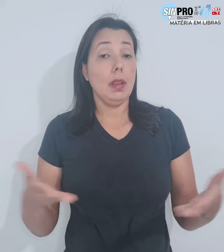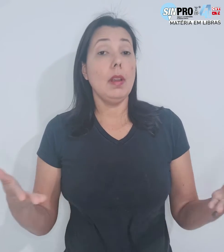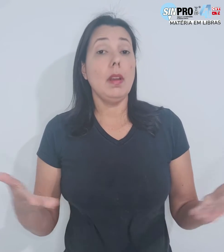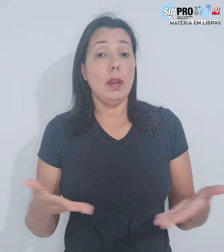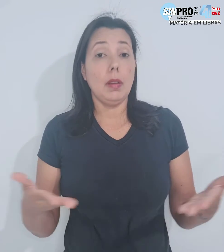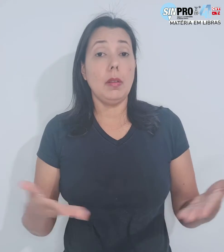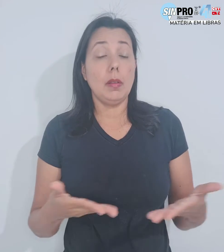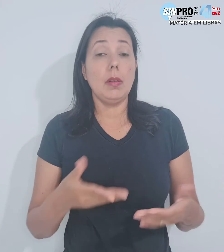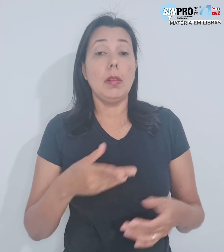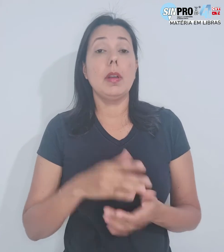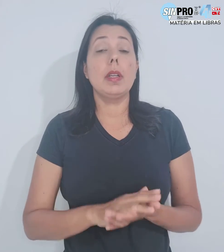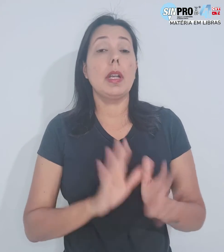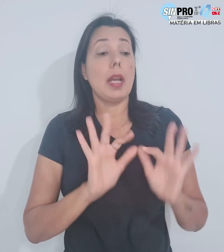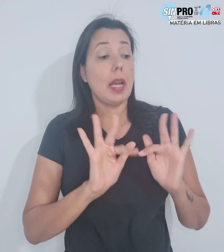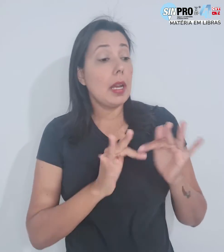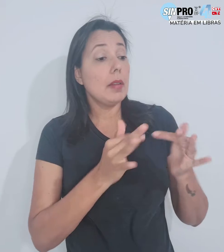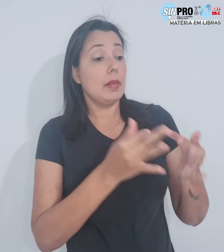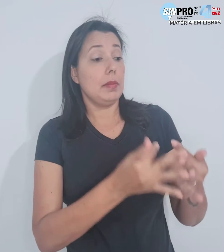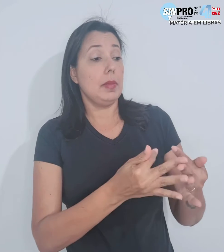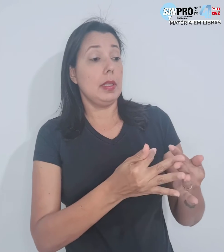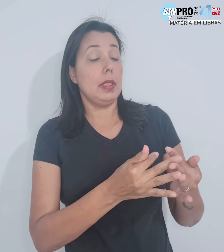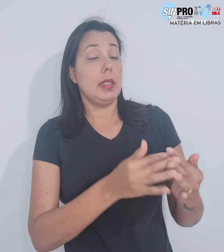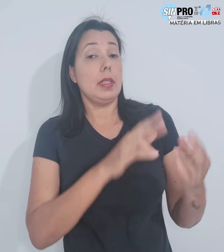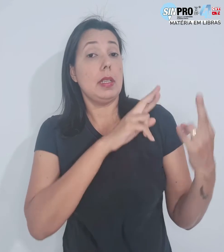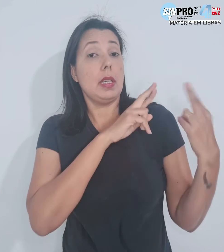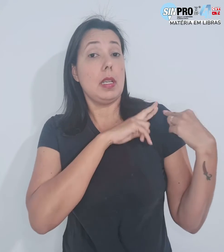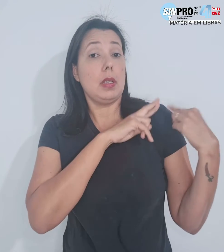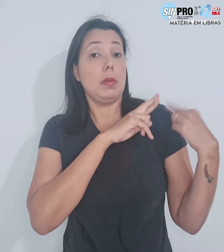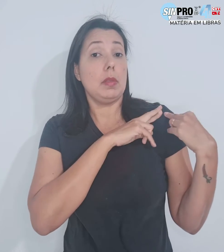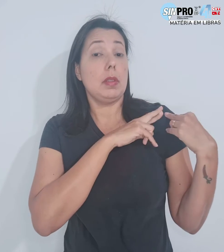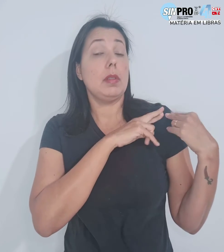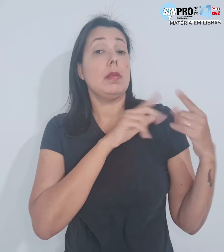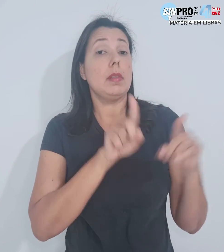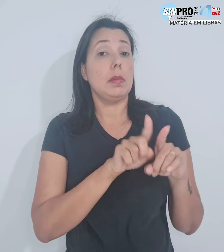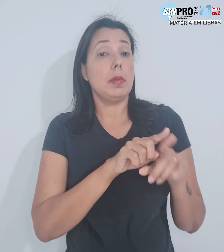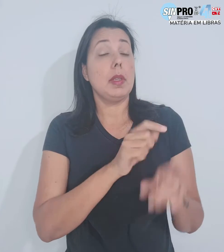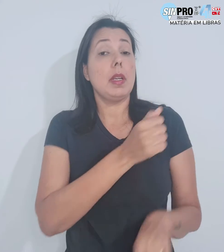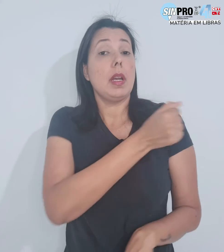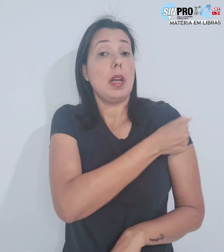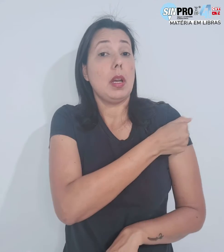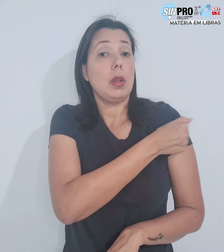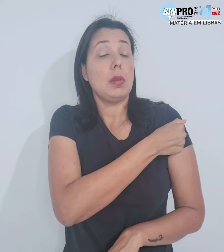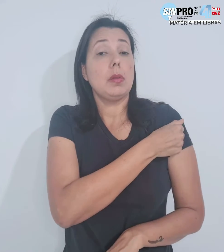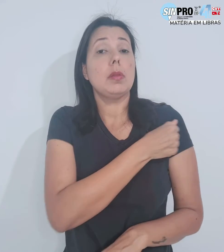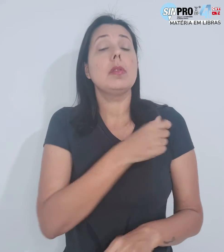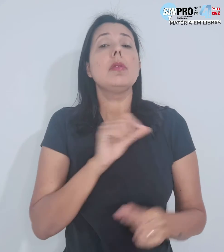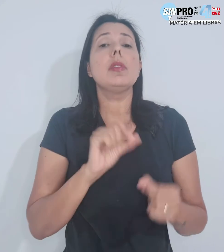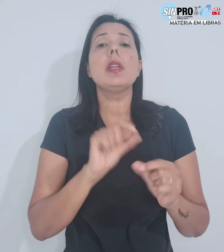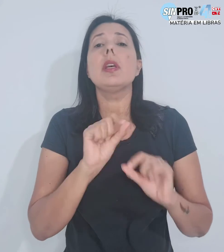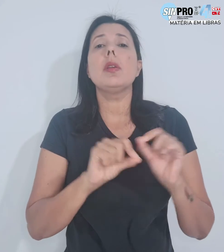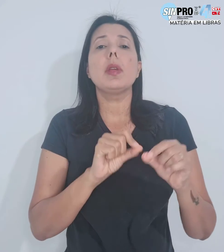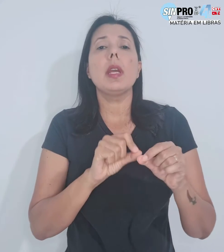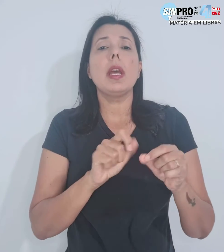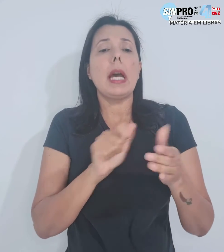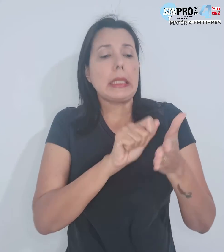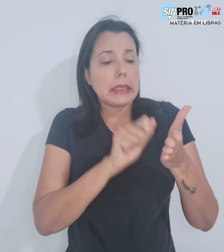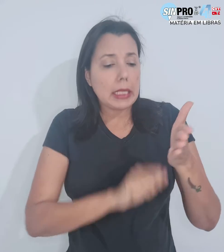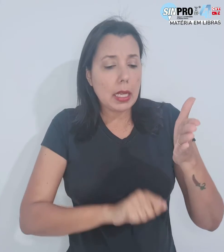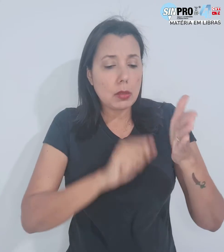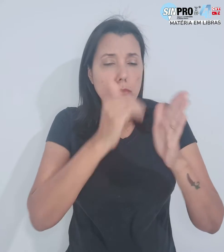Recentemente, pais, mães, responsáveis e alunos lançaram a baixo assinado